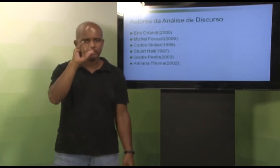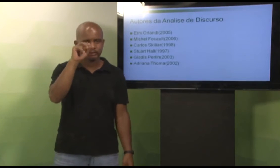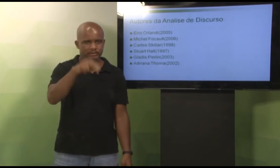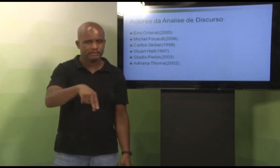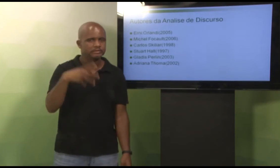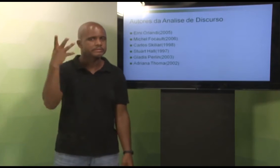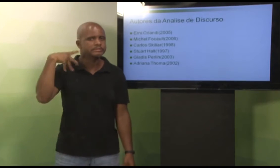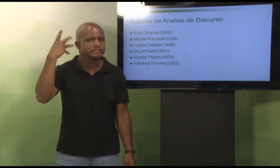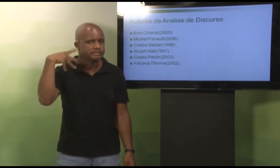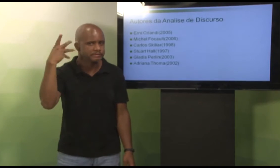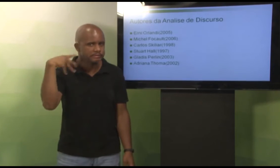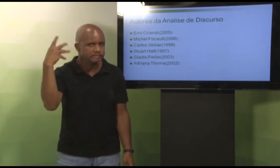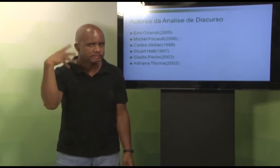Gladys Perlin.